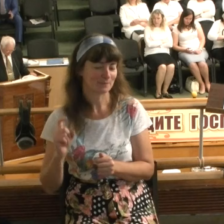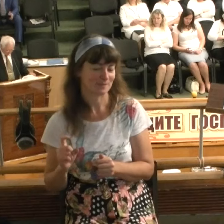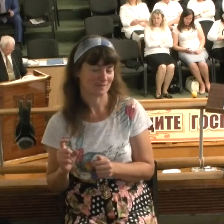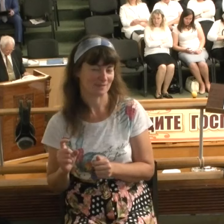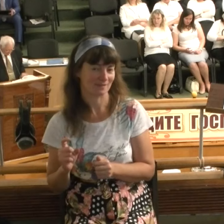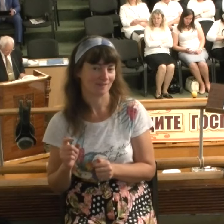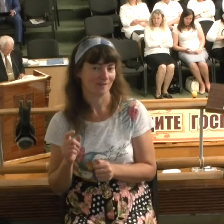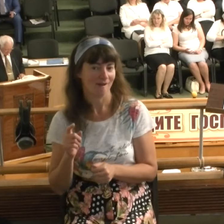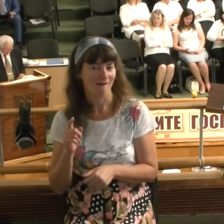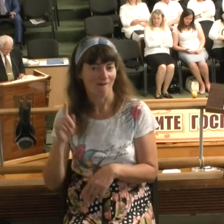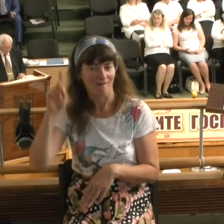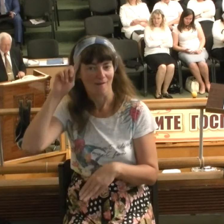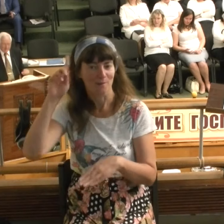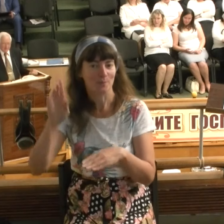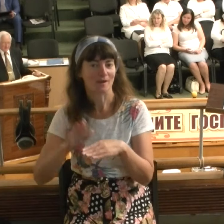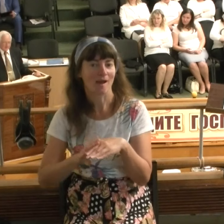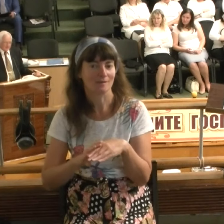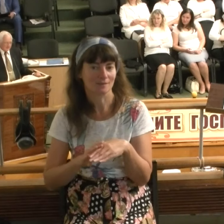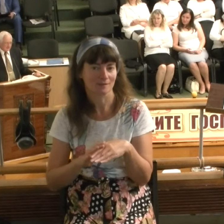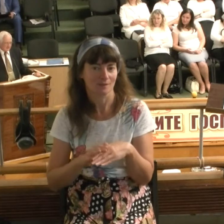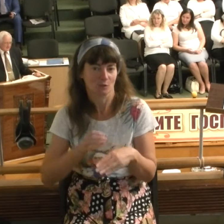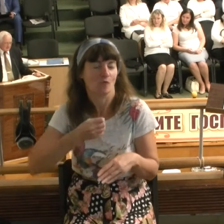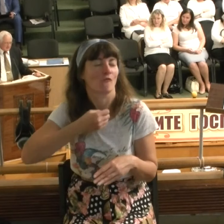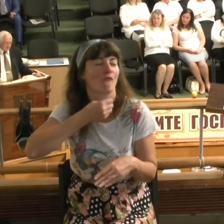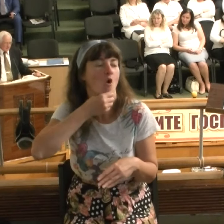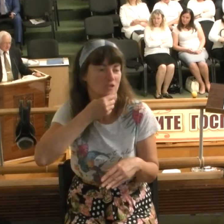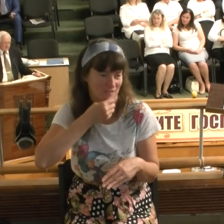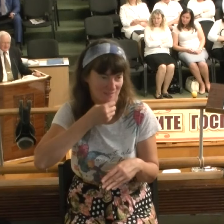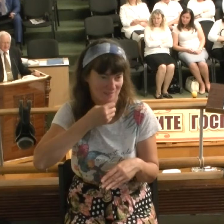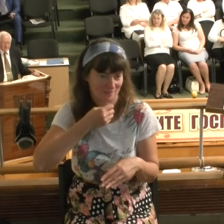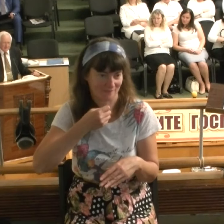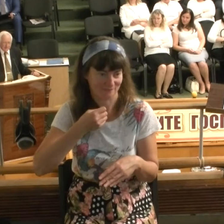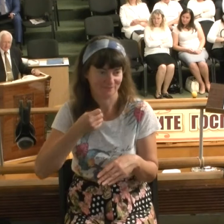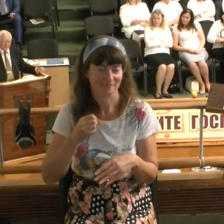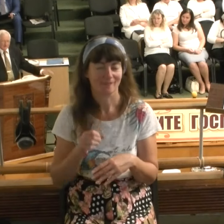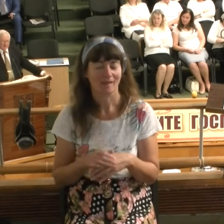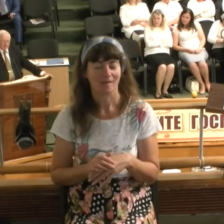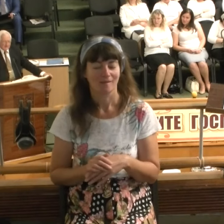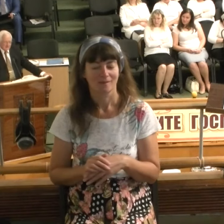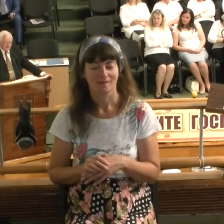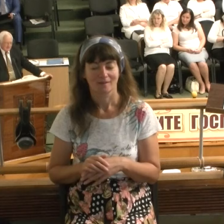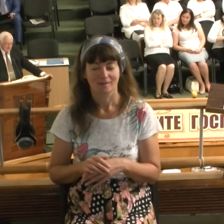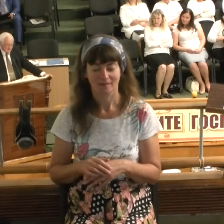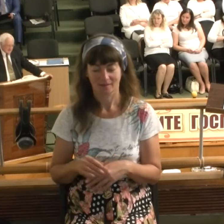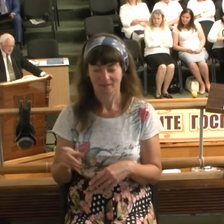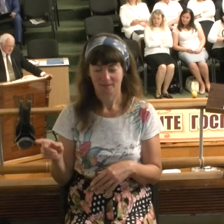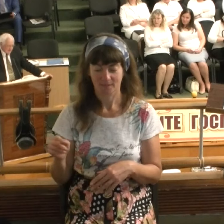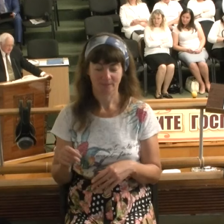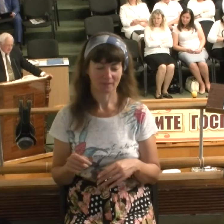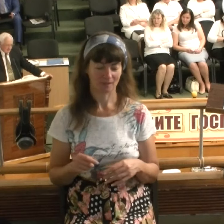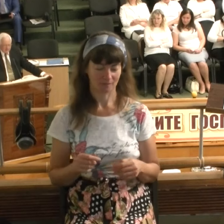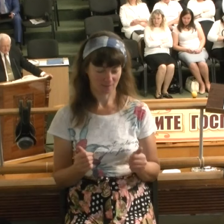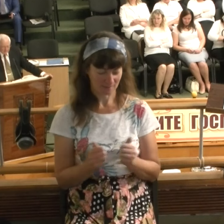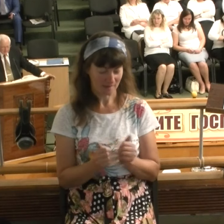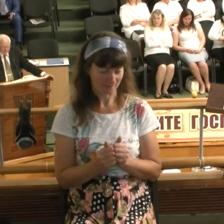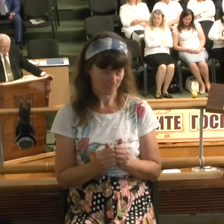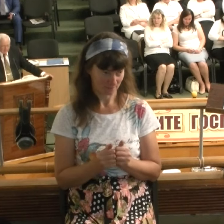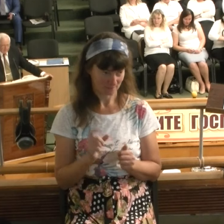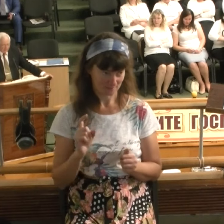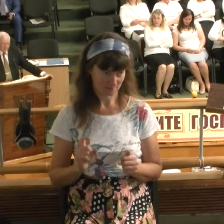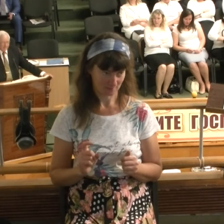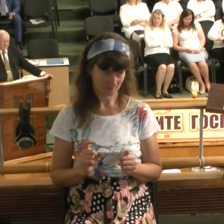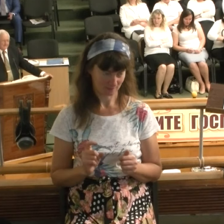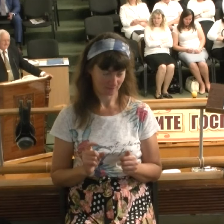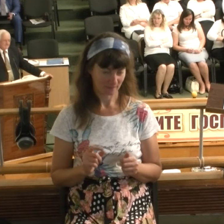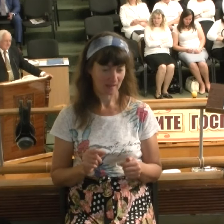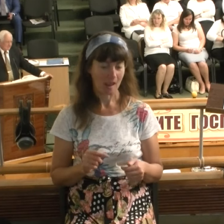крепкой рукой. И только я собирался подхватить, он уже руку на плечо и говорил, не защищайся и не нападай.